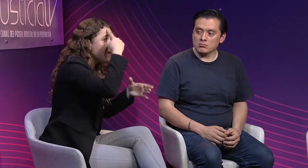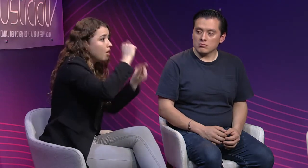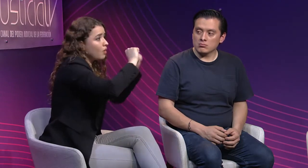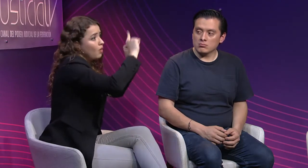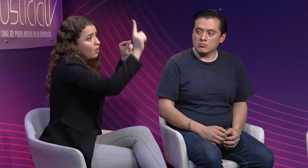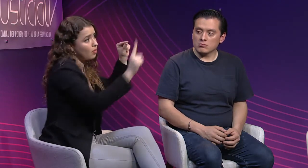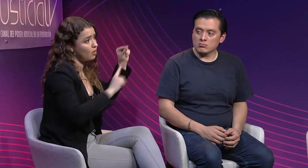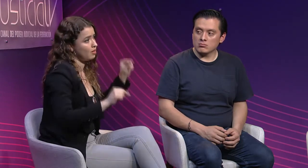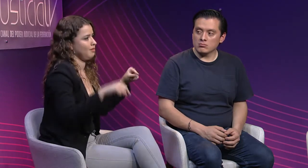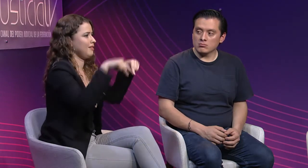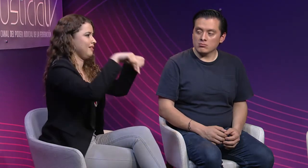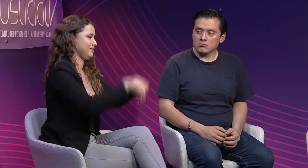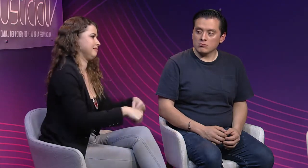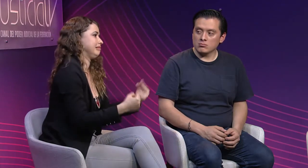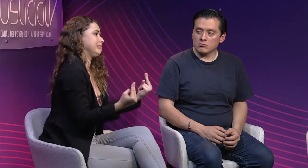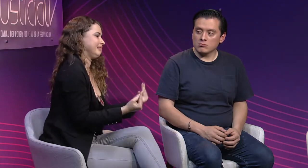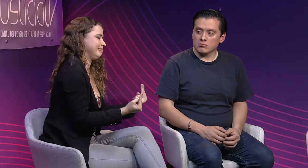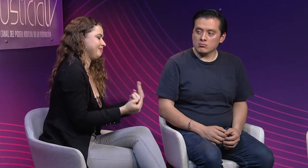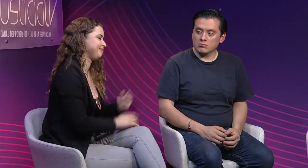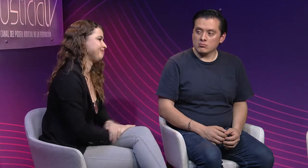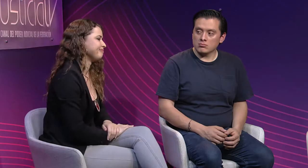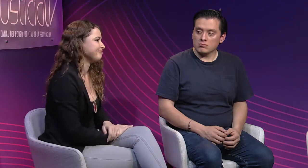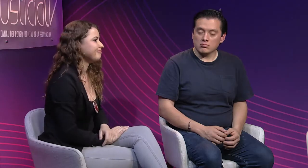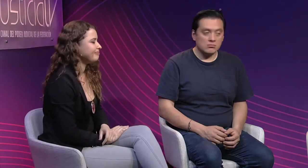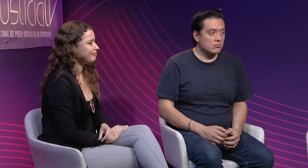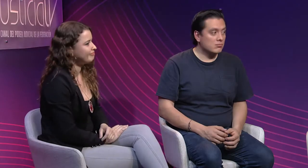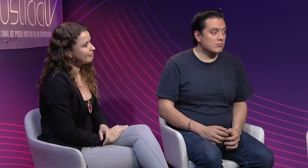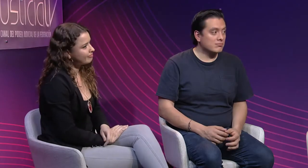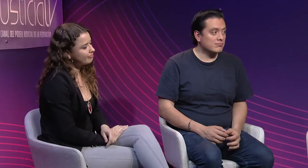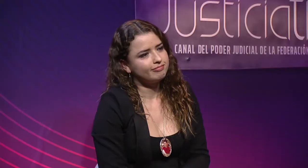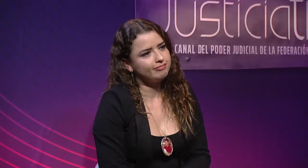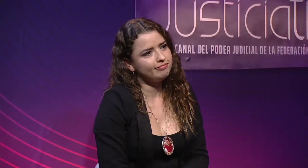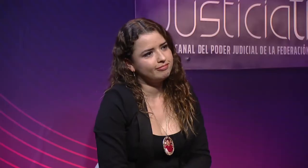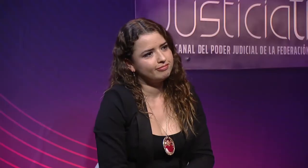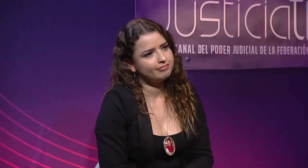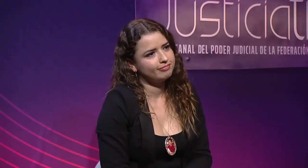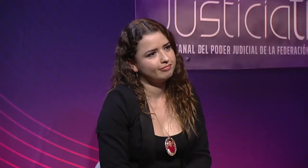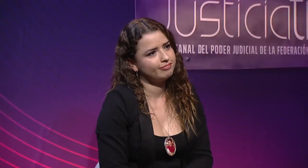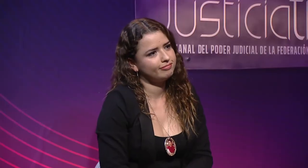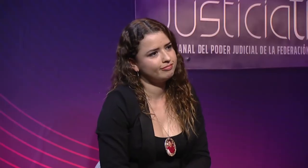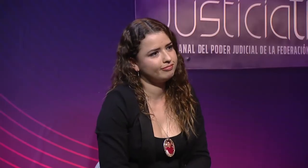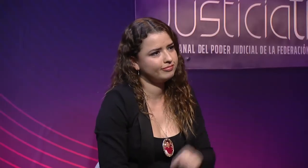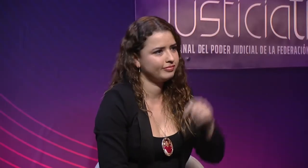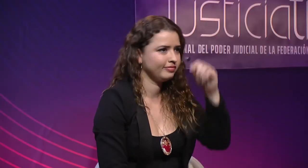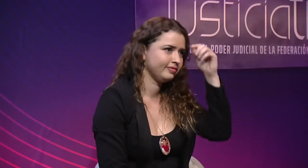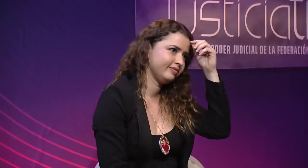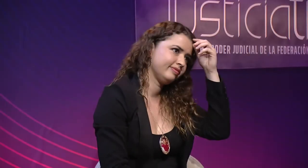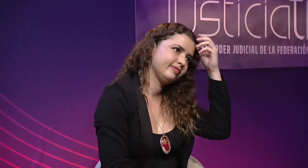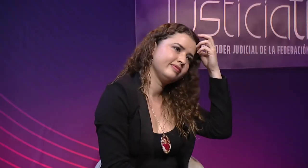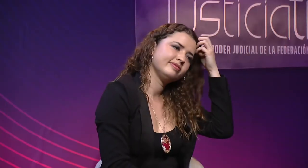eso. Y también necesitamos en la República Mexicana buenos intérpretes. Sí. Naed.